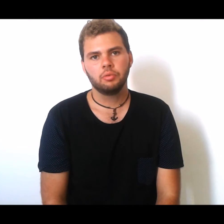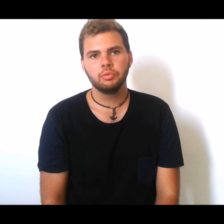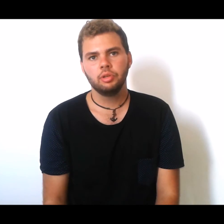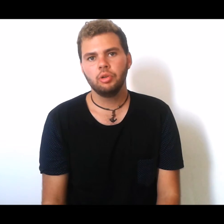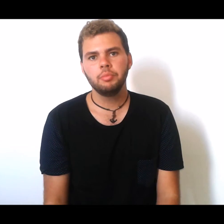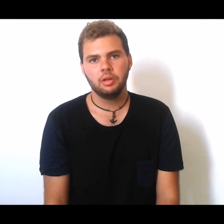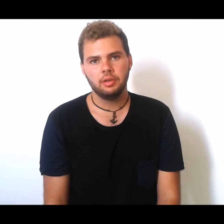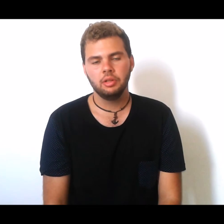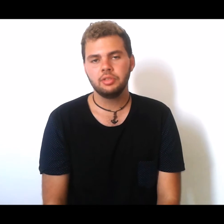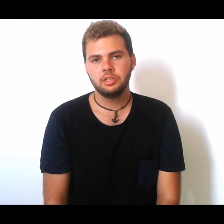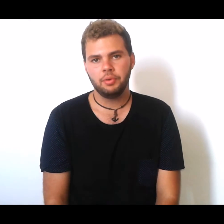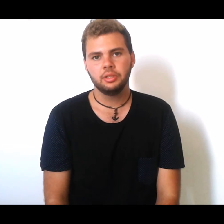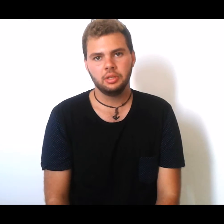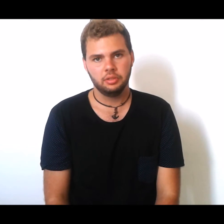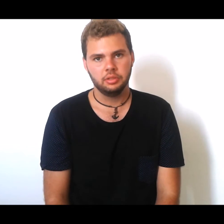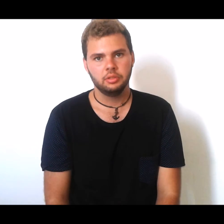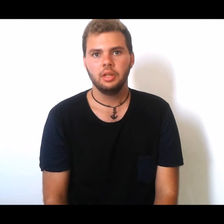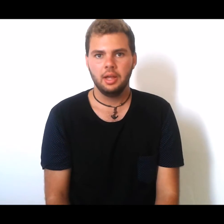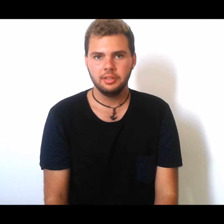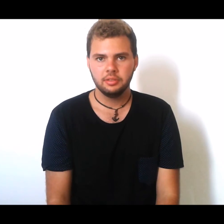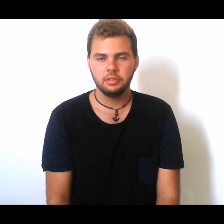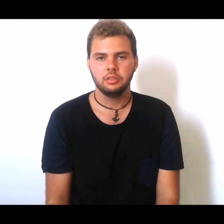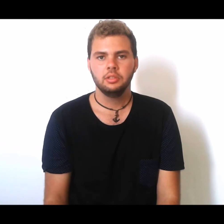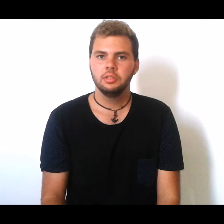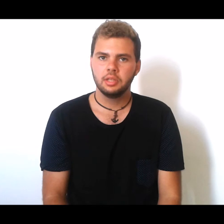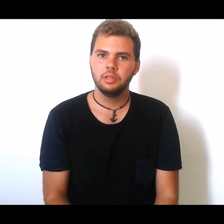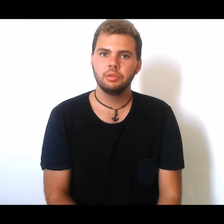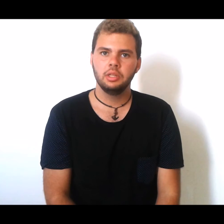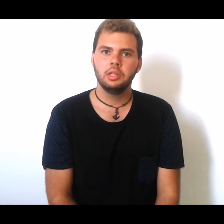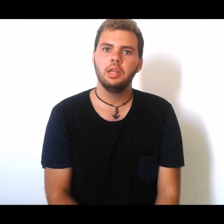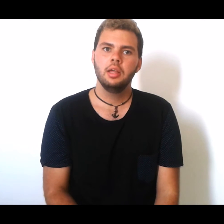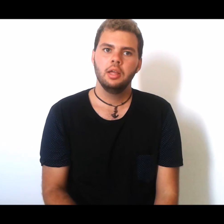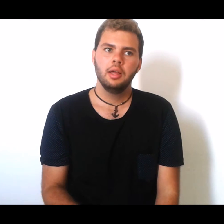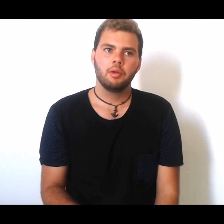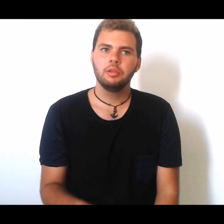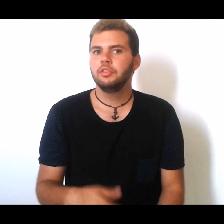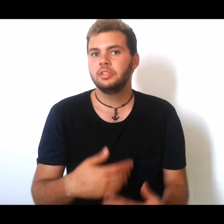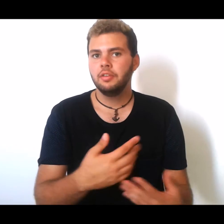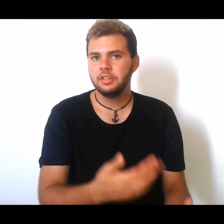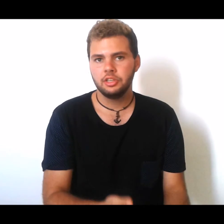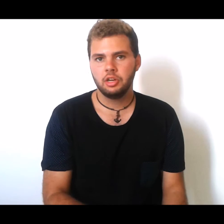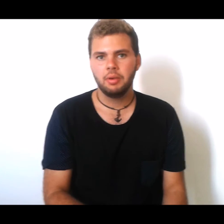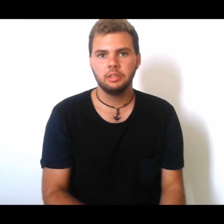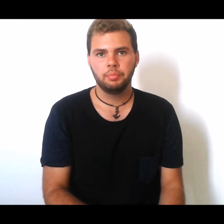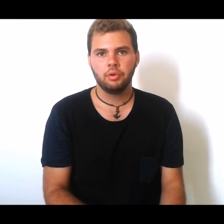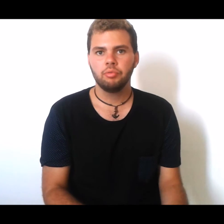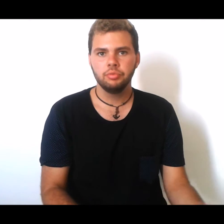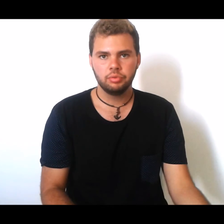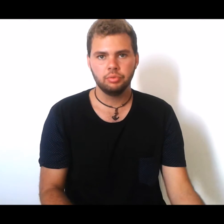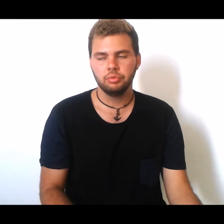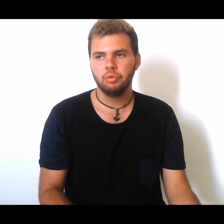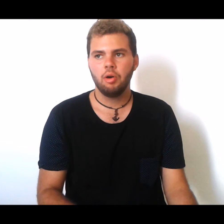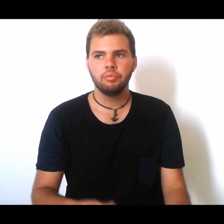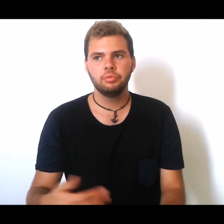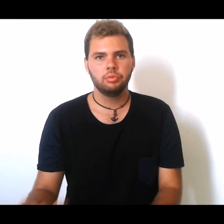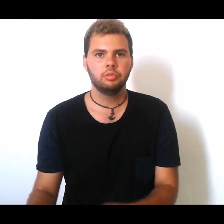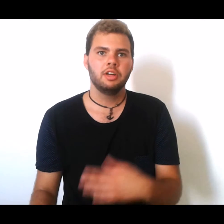o seu nome não seja importante. É sim, sendo que quando você vai ser chamado por algum surdo, ou algum surdo vai